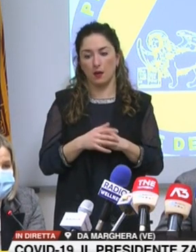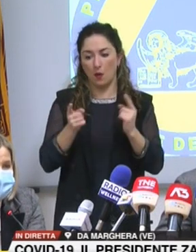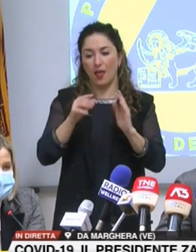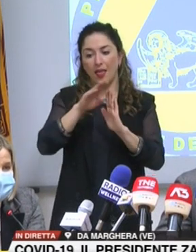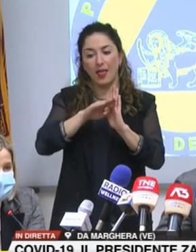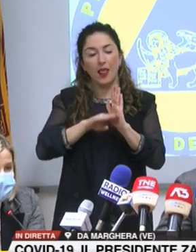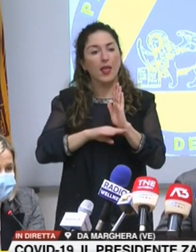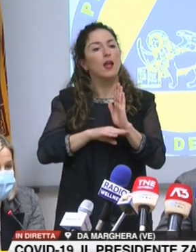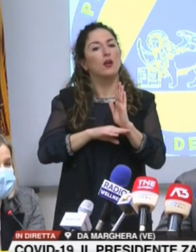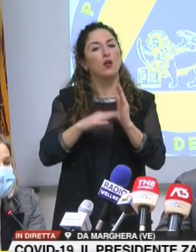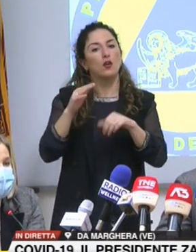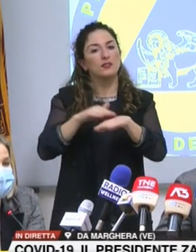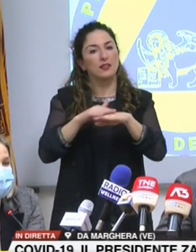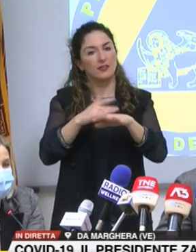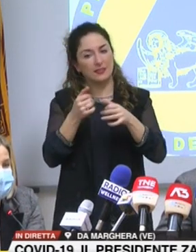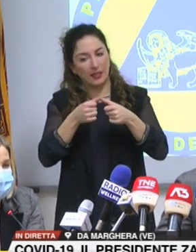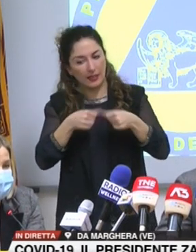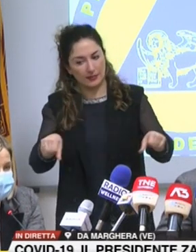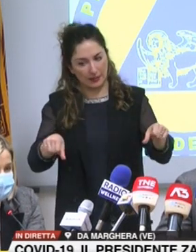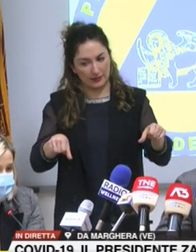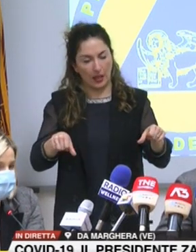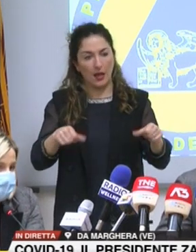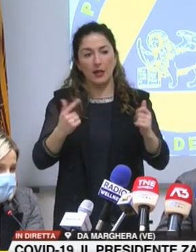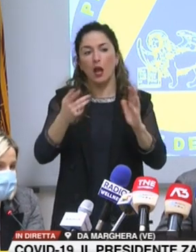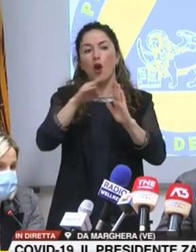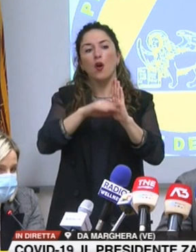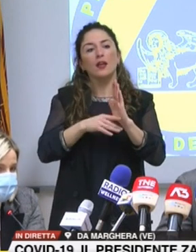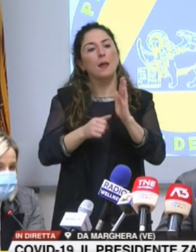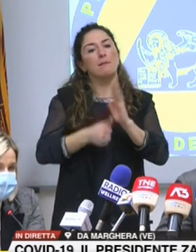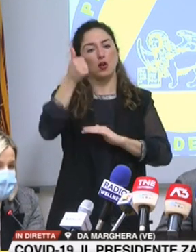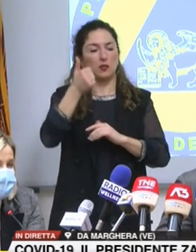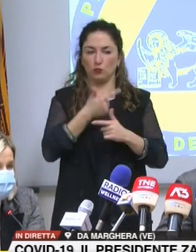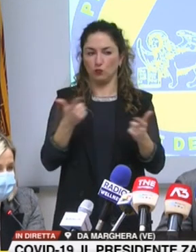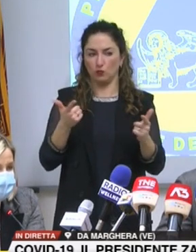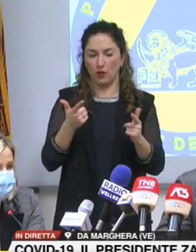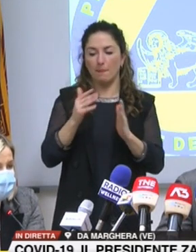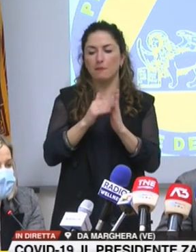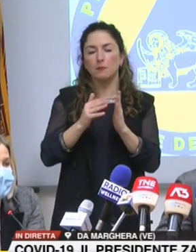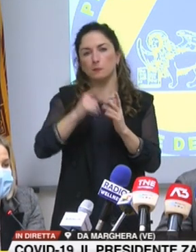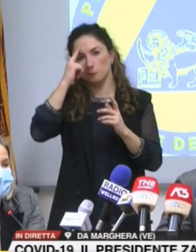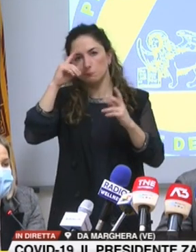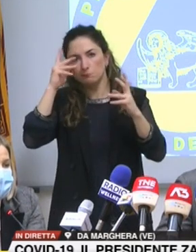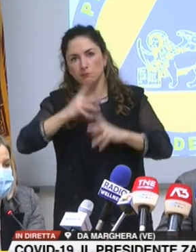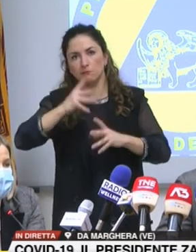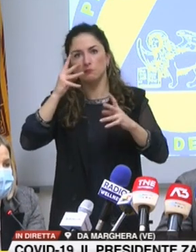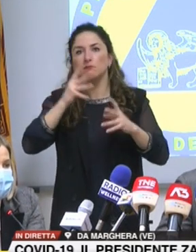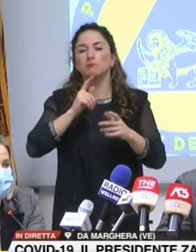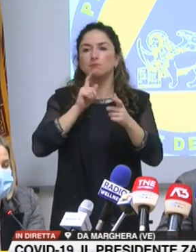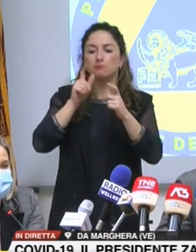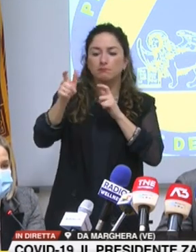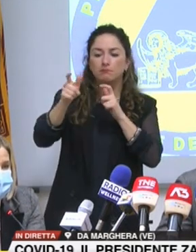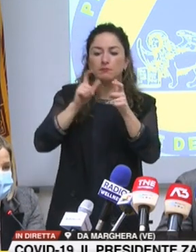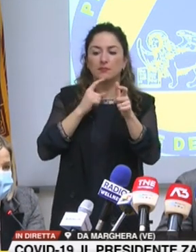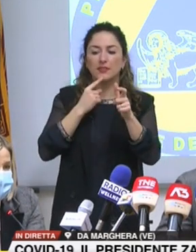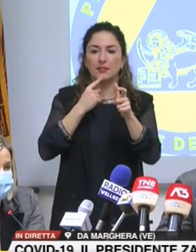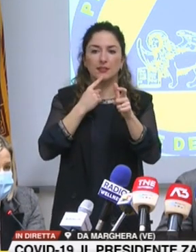l'elenco dei servizi essenziali e non abbiamo ancora un ordine di priorità. La prevenzione ci sta ragionando anche interloquendo con